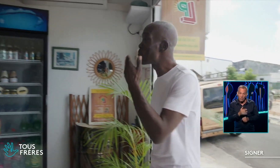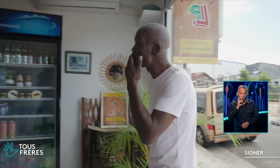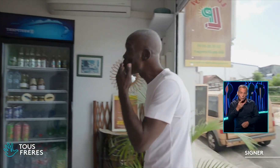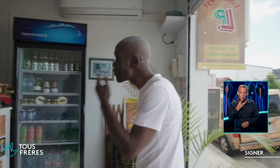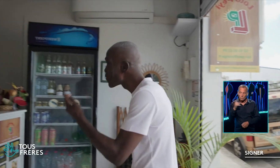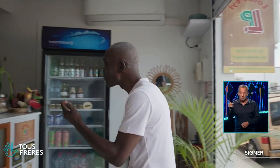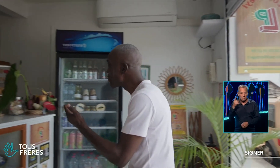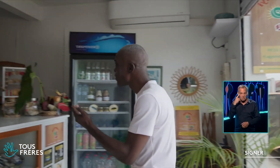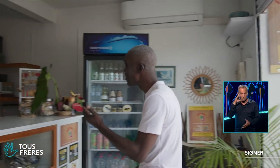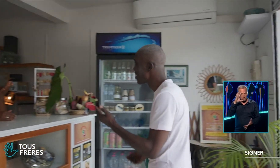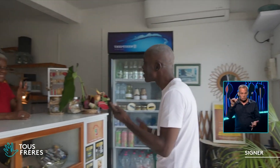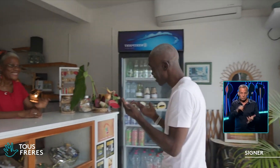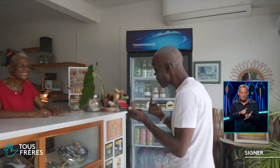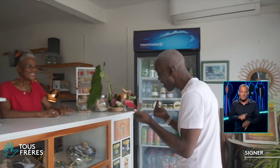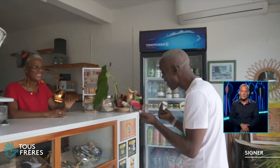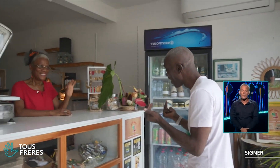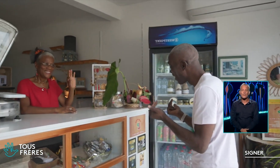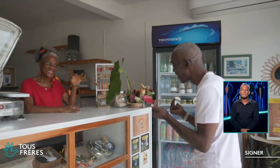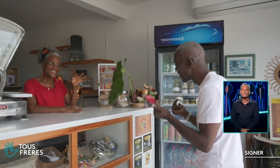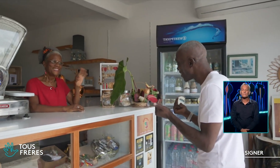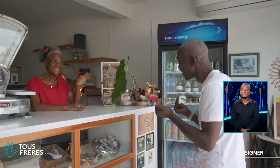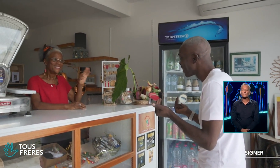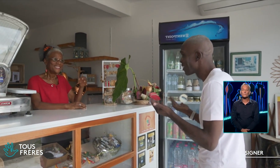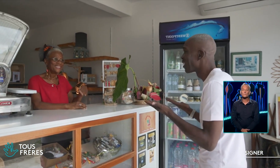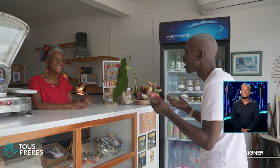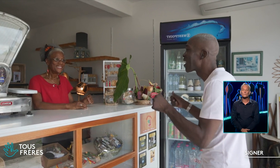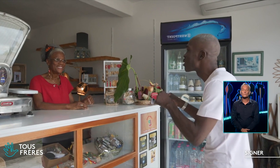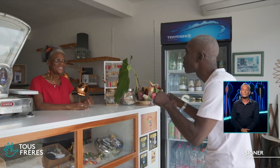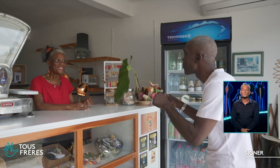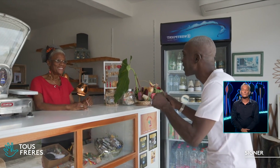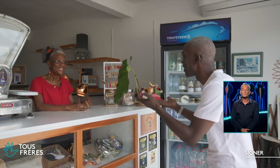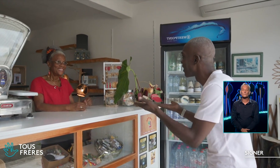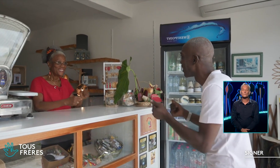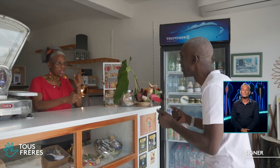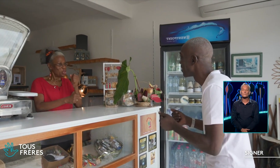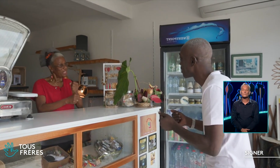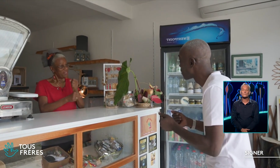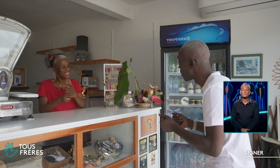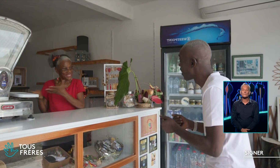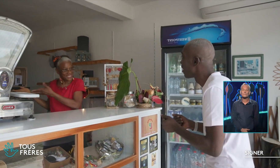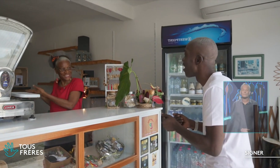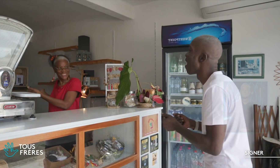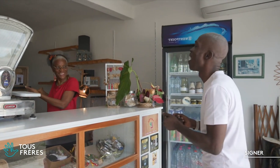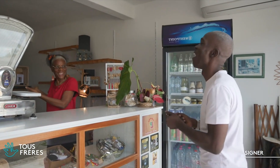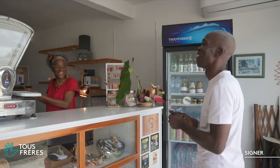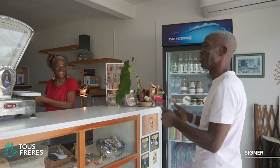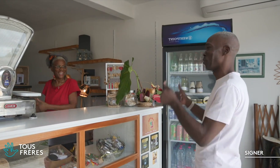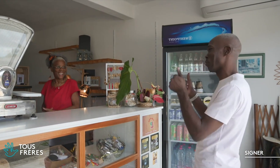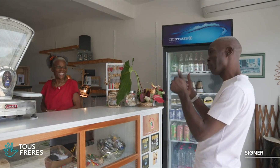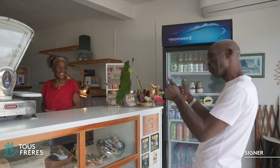Bonjour, ça va? Bonjour. Oui, ça va. Tu fais quoi ici? Je travaille ici. Ah, c'est super,